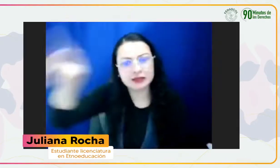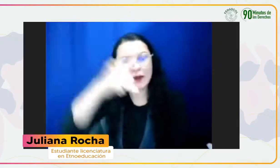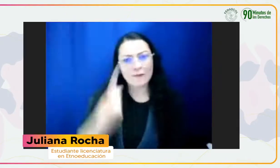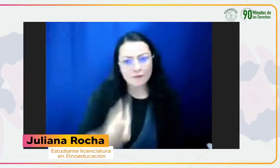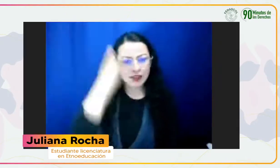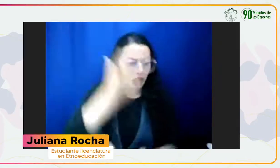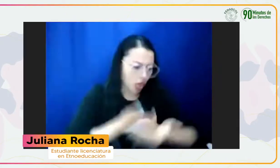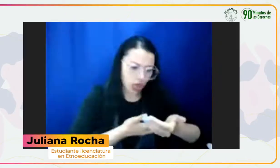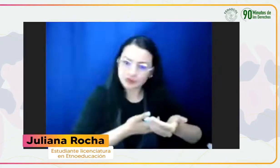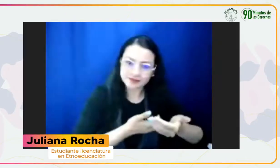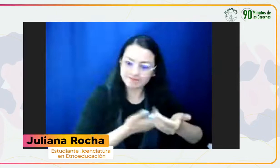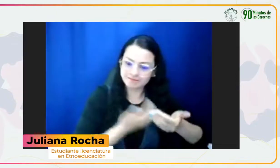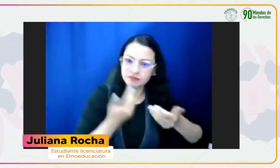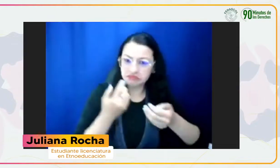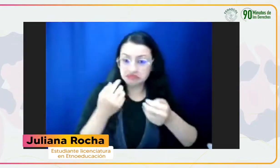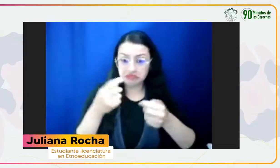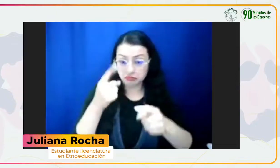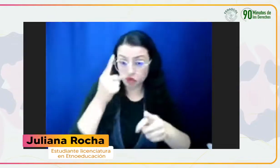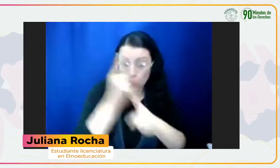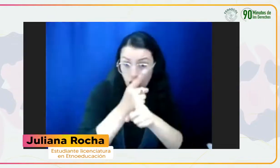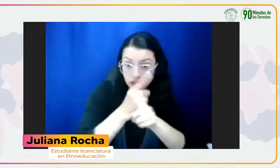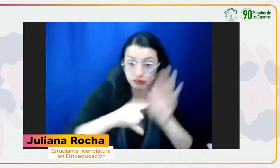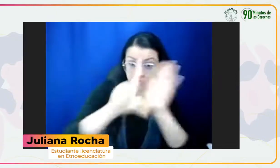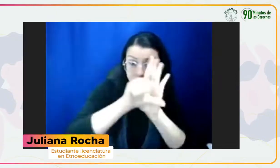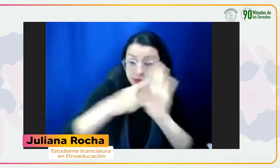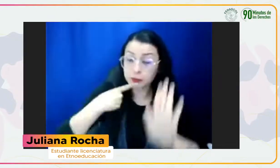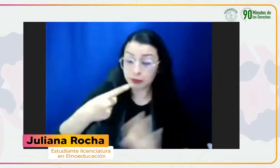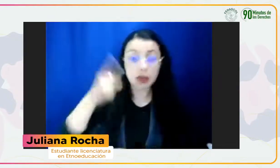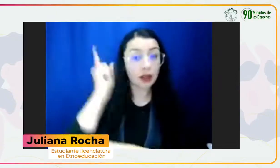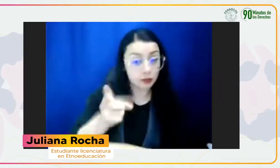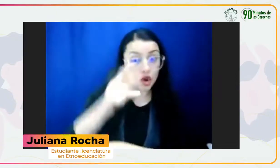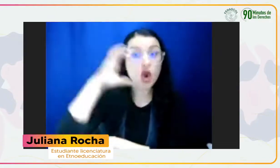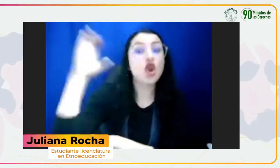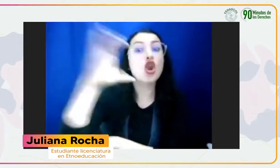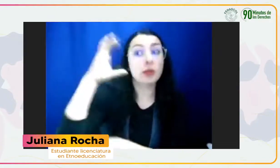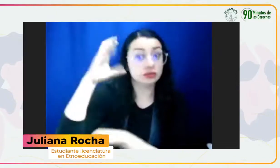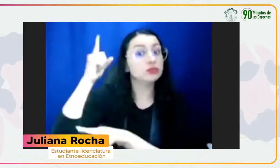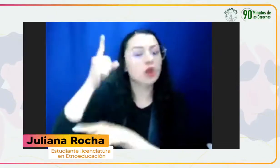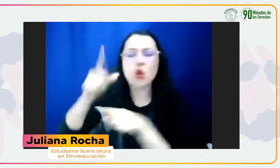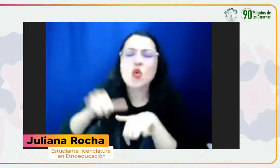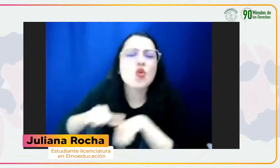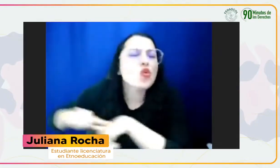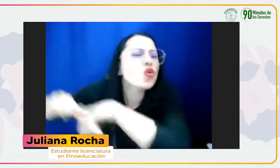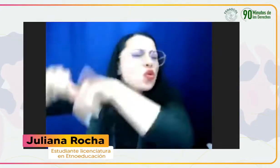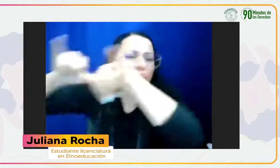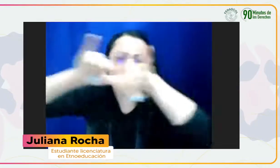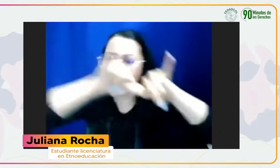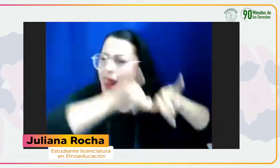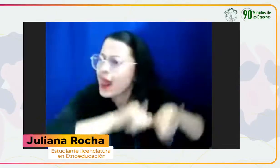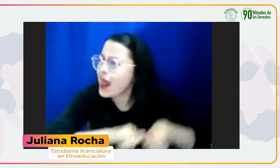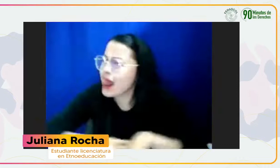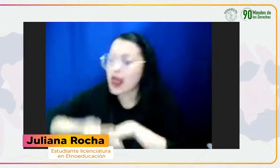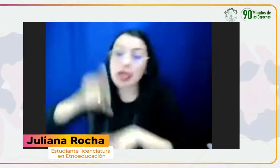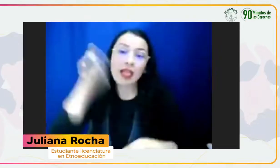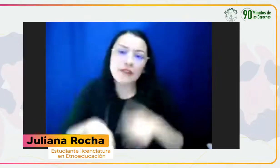hay que pensarlo, hay que reflexionarlo. Sí, claro que sí, la ley en Colombia, para